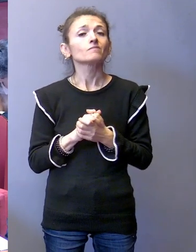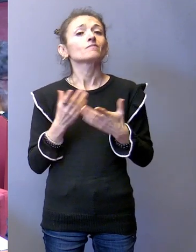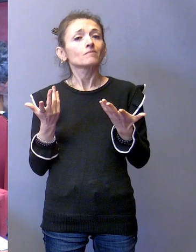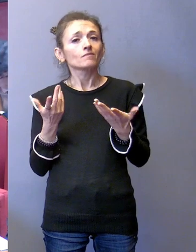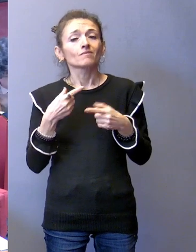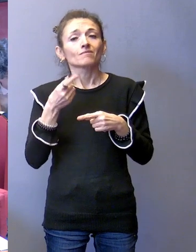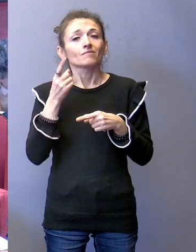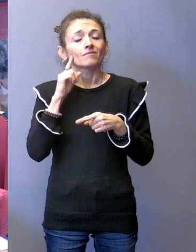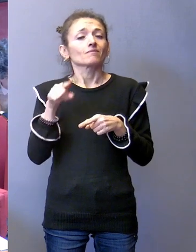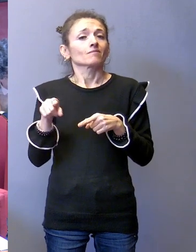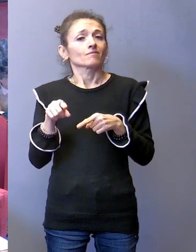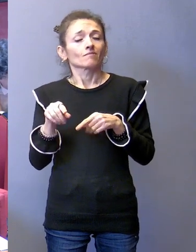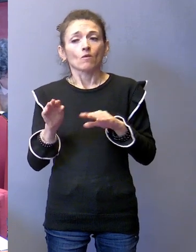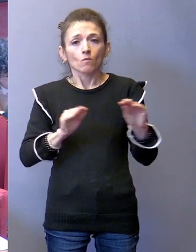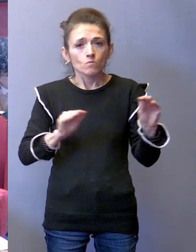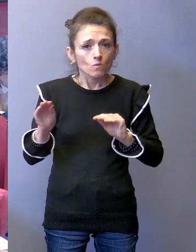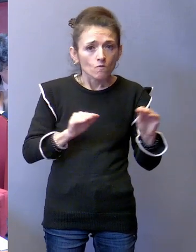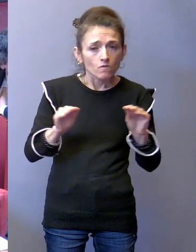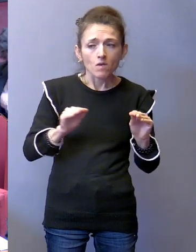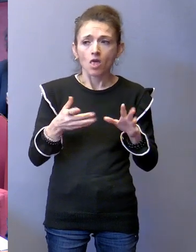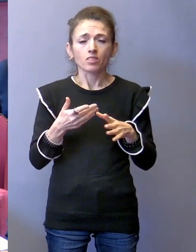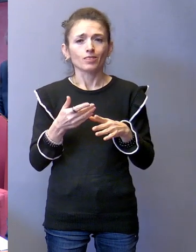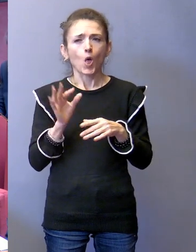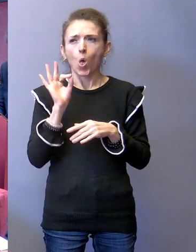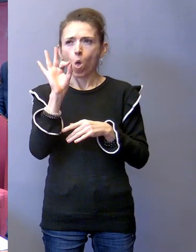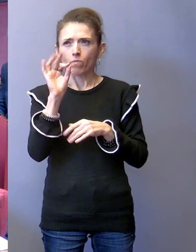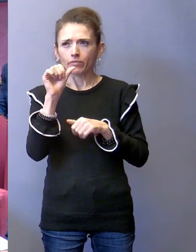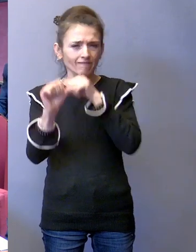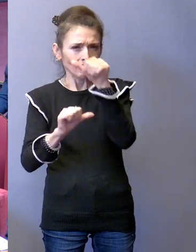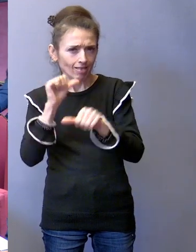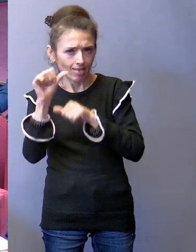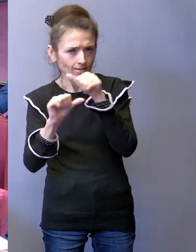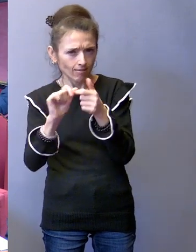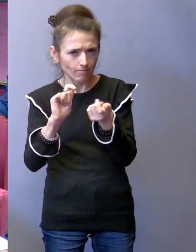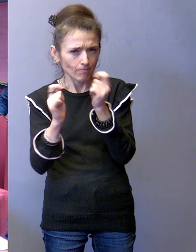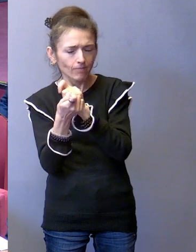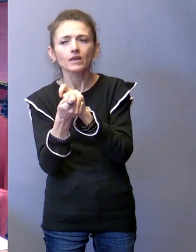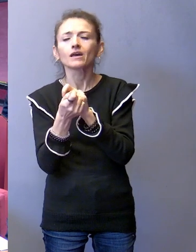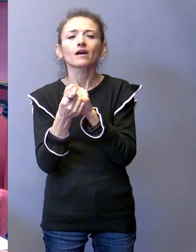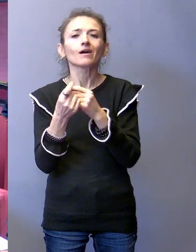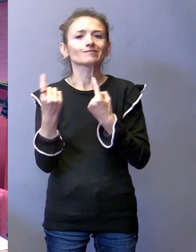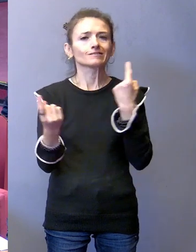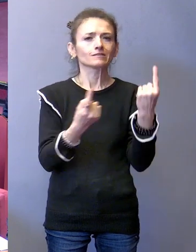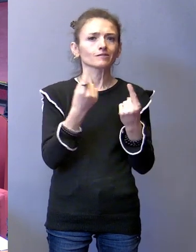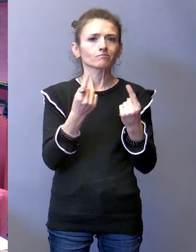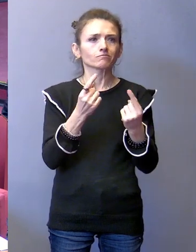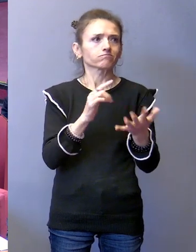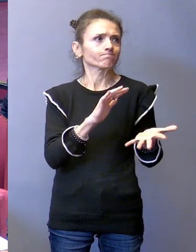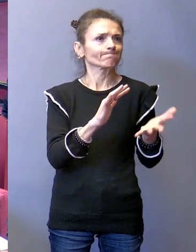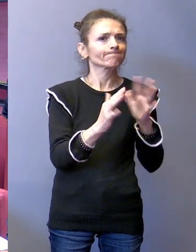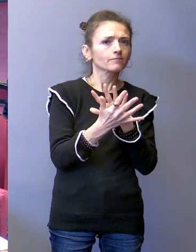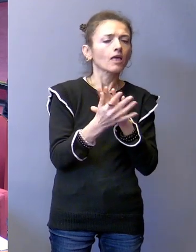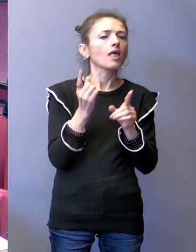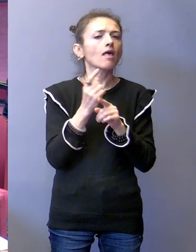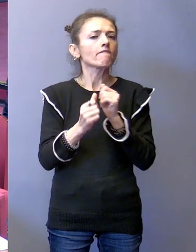movimenta volume quando si cambiano destinazioni quando si cambiano assetti la cosa importante chiedersi se per